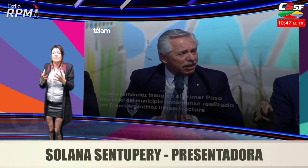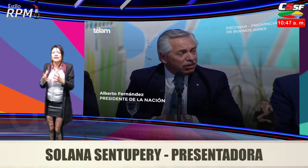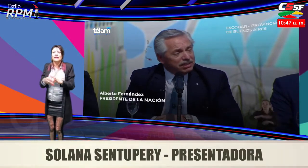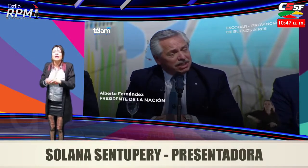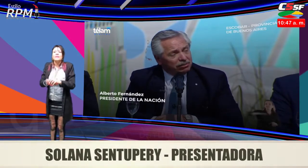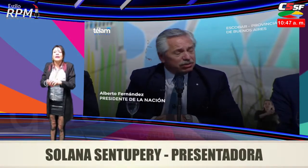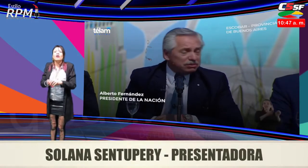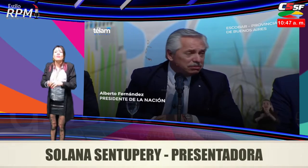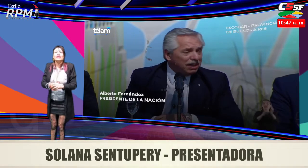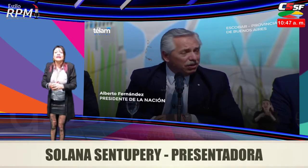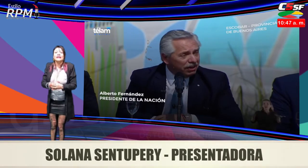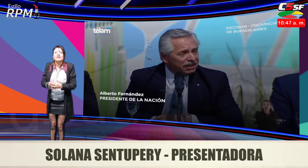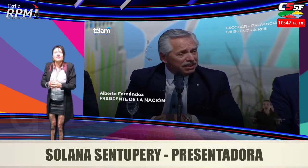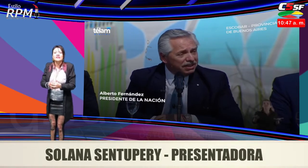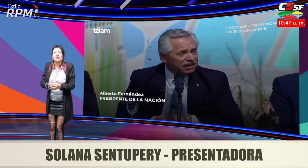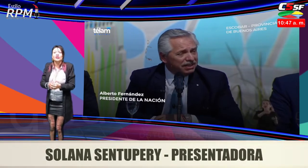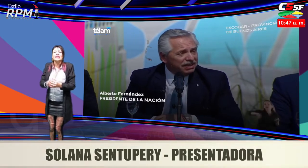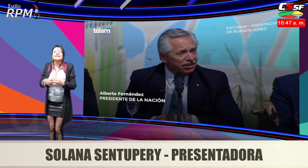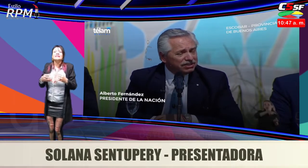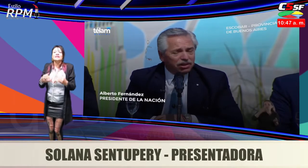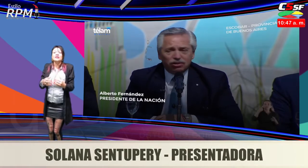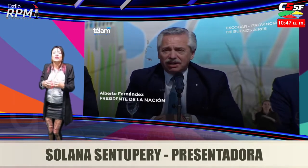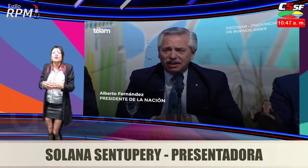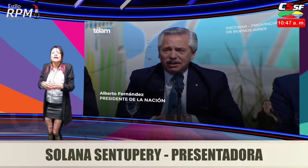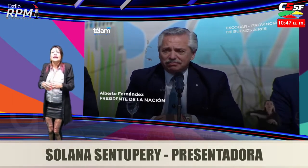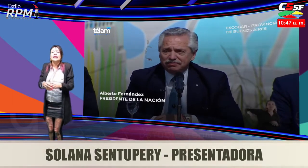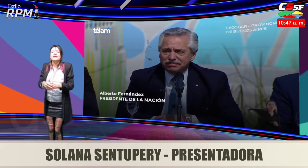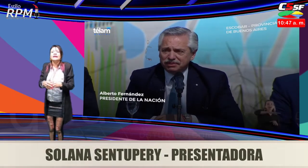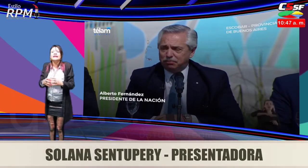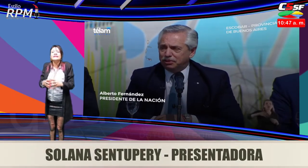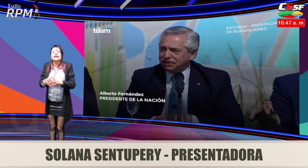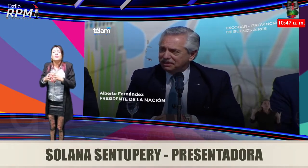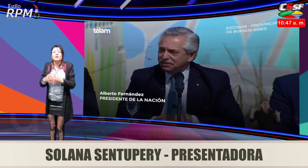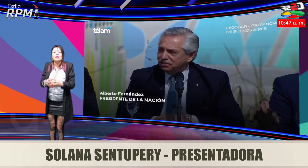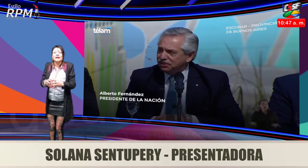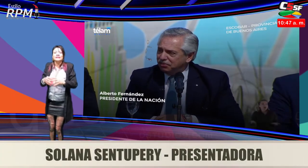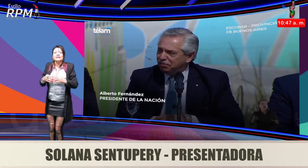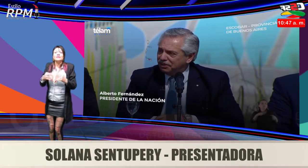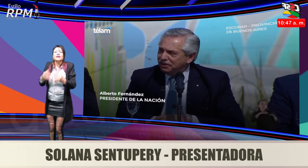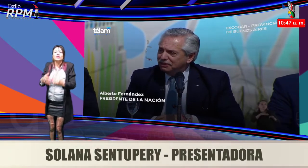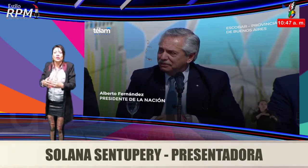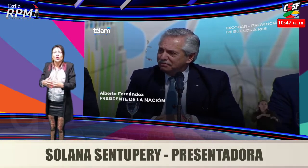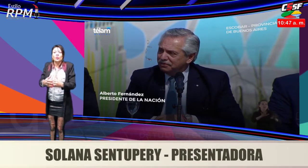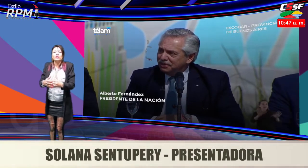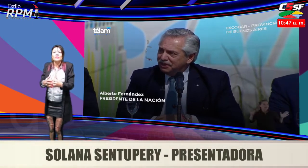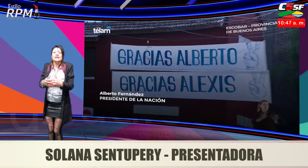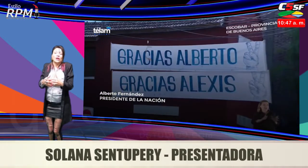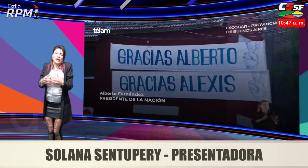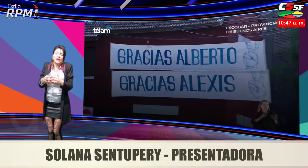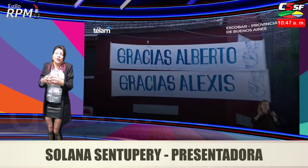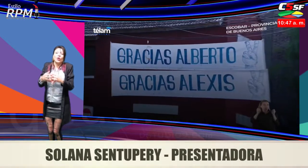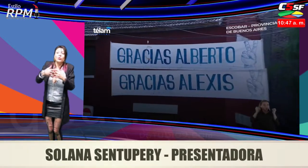muy fervientemente para combatir esta inflación y en este sentido registra que el problema que está atravesando justamente